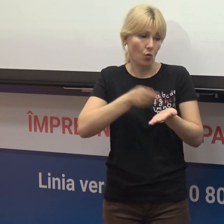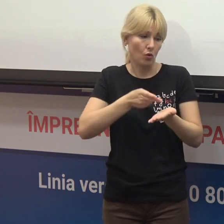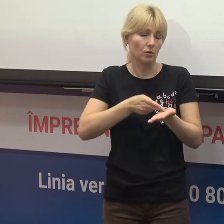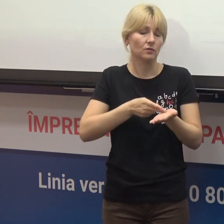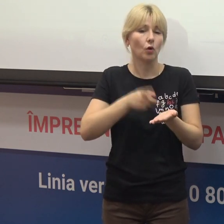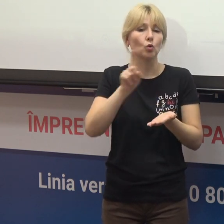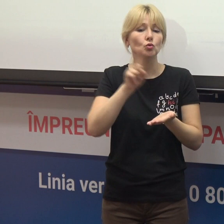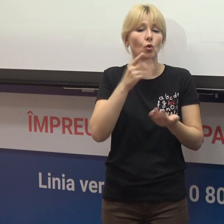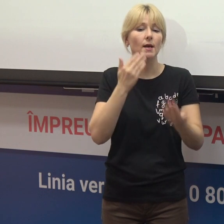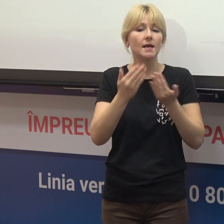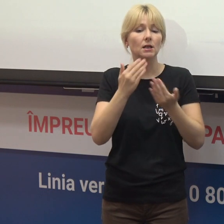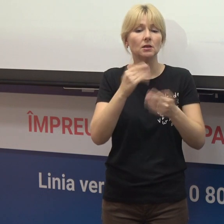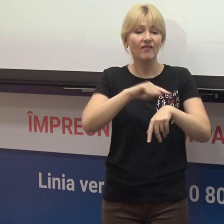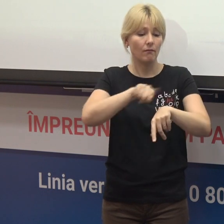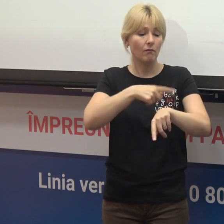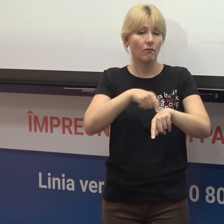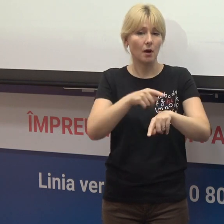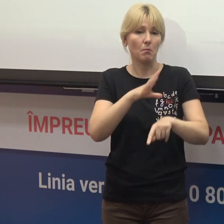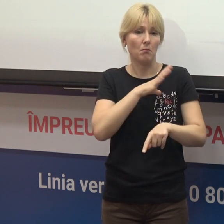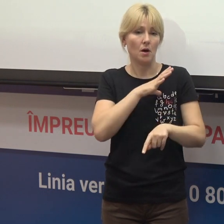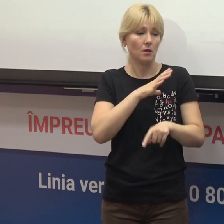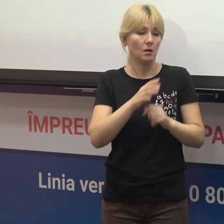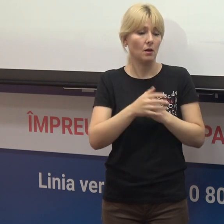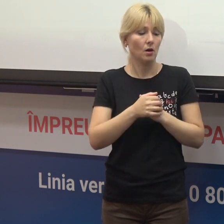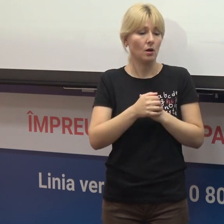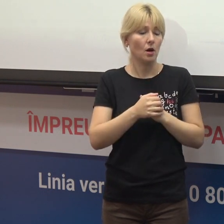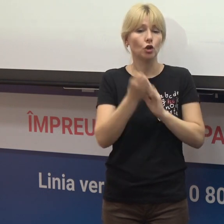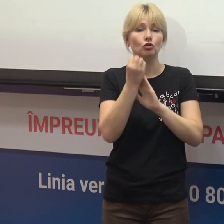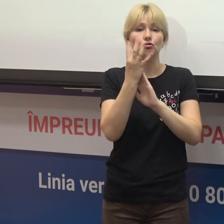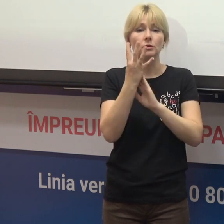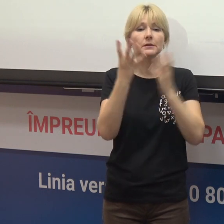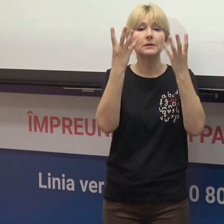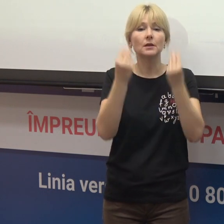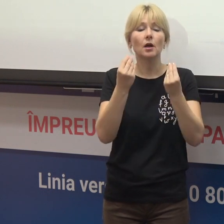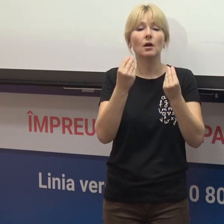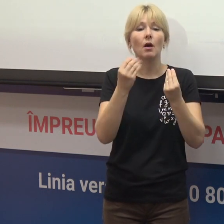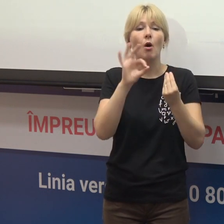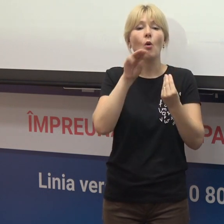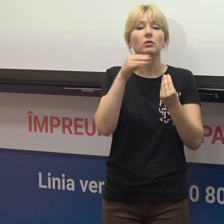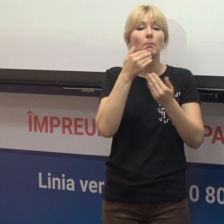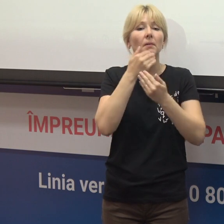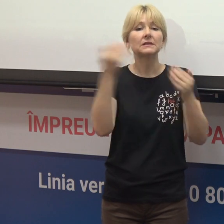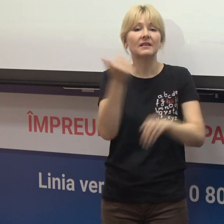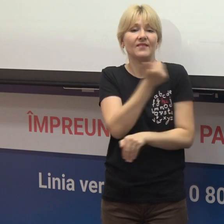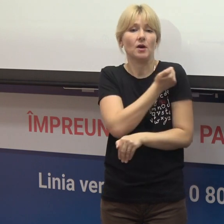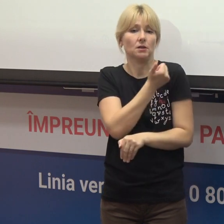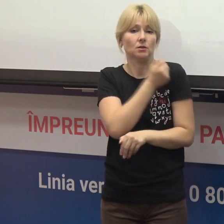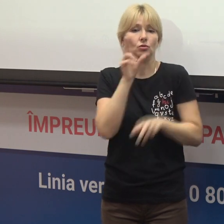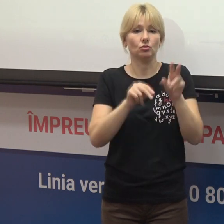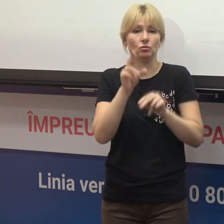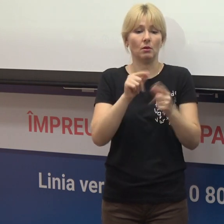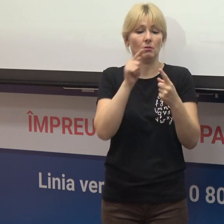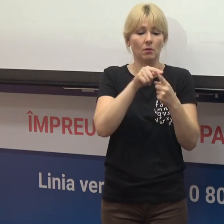valabilă dacă au trecut cel puțin 14 zile de la finalizarea schemei complete a vaccinării. La